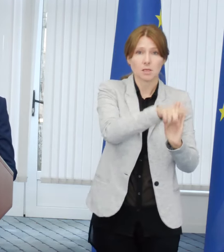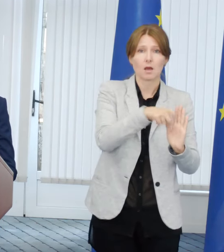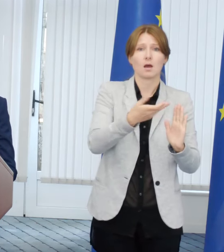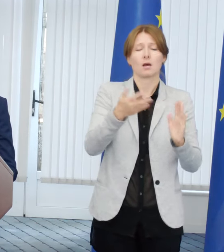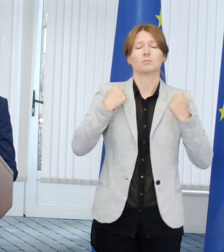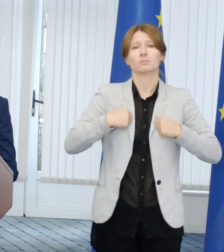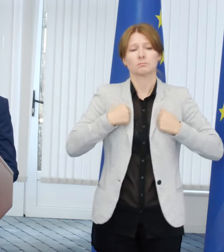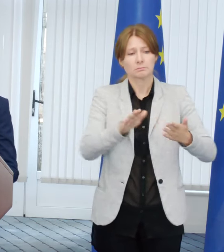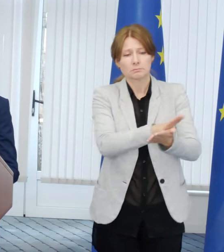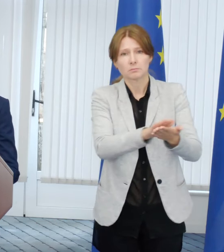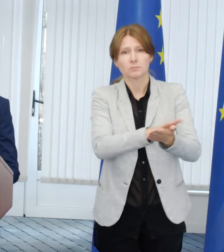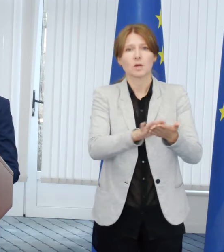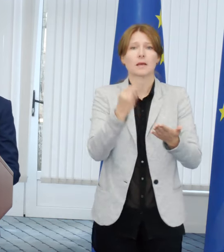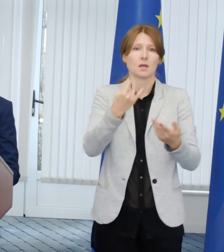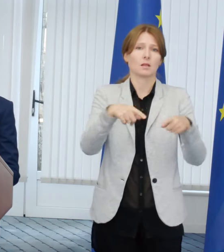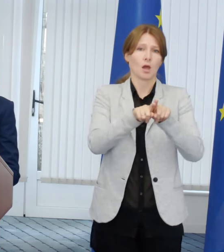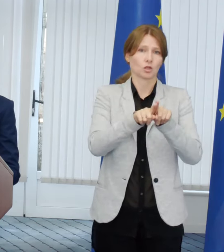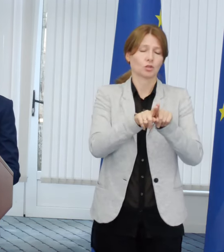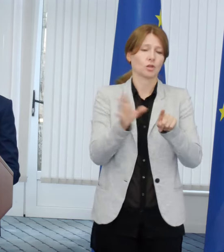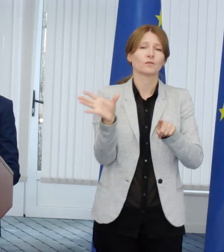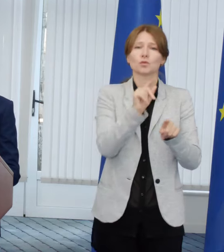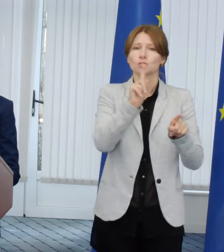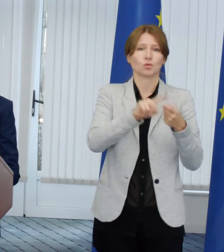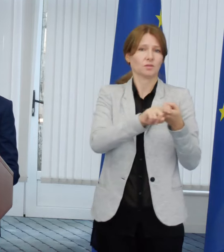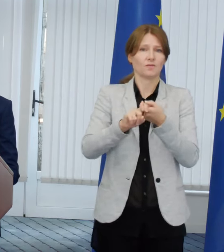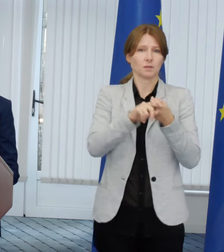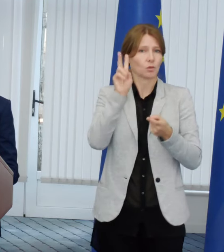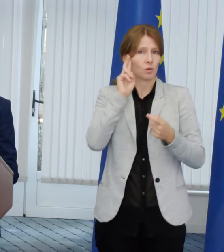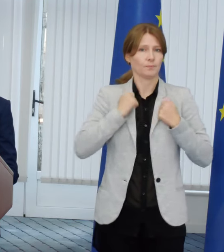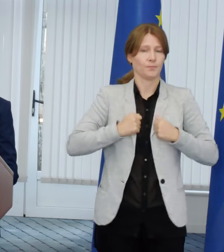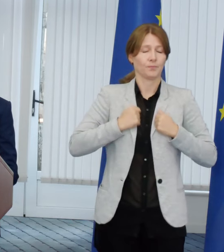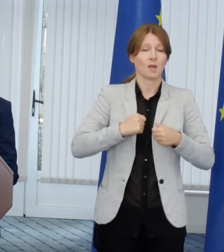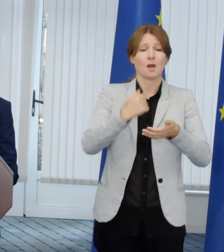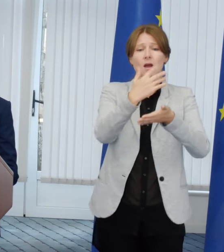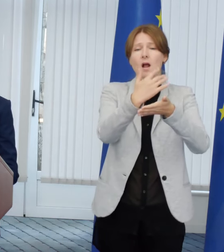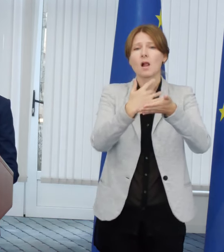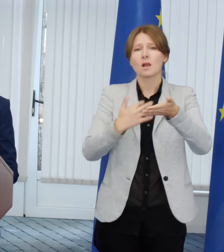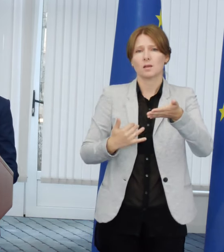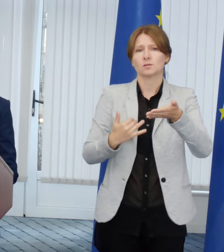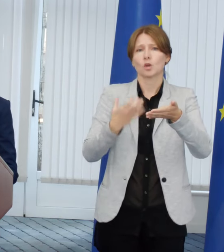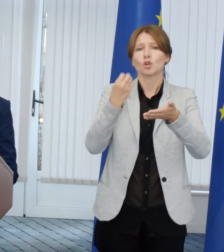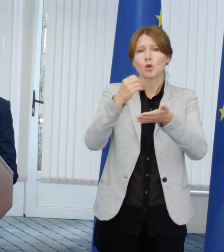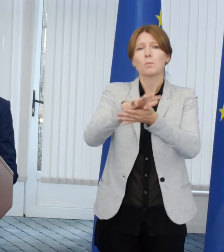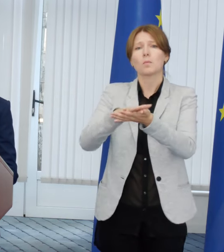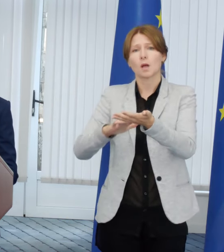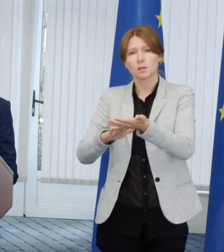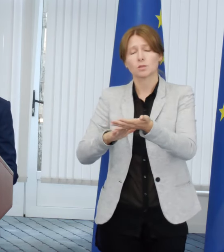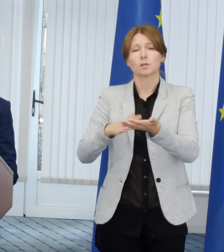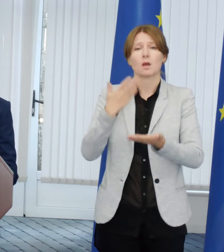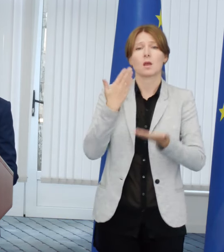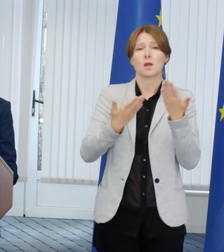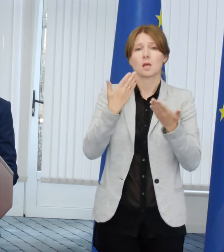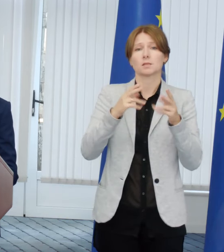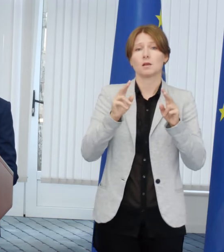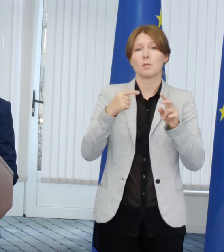spălătoriei, renovarea blocului sanitar. Lista poate continua și dacă mergem la sud, este vorba